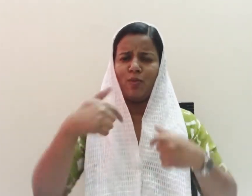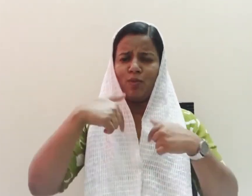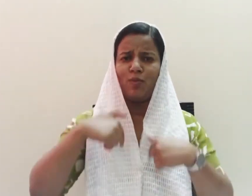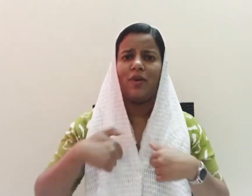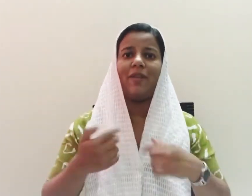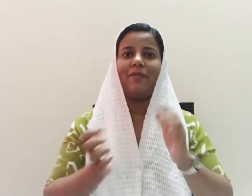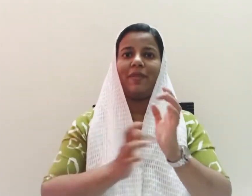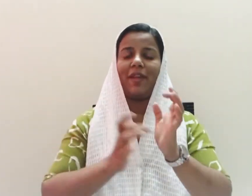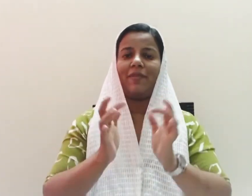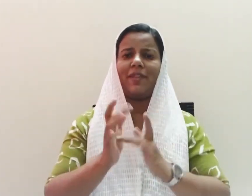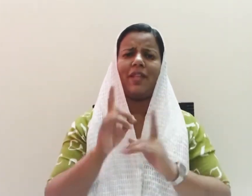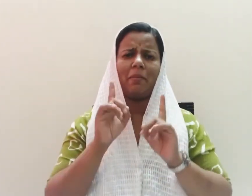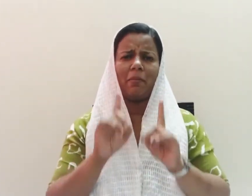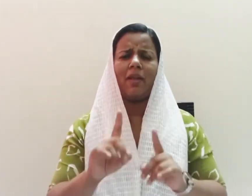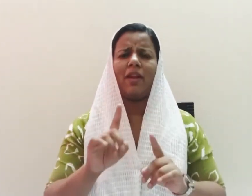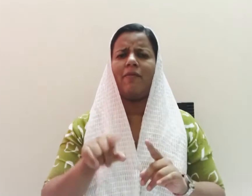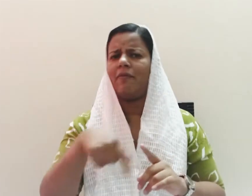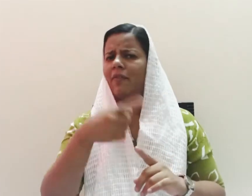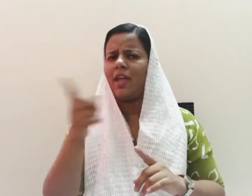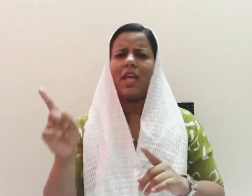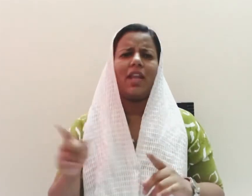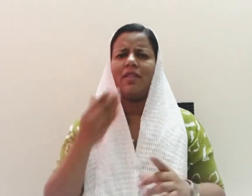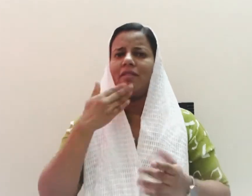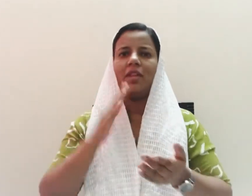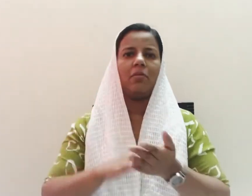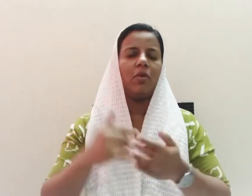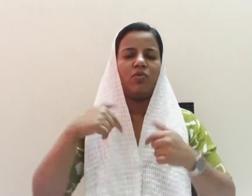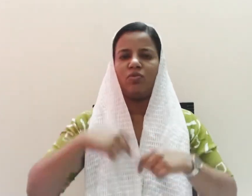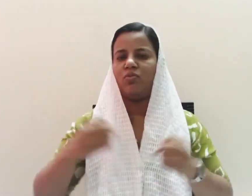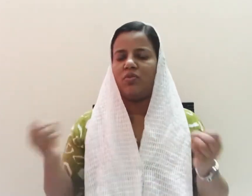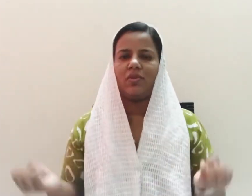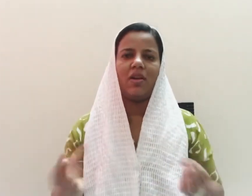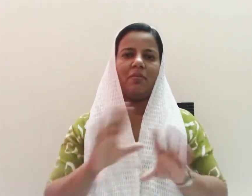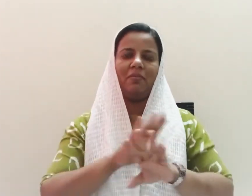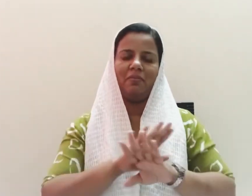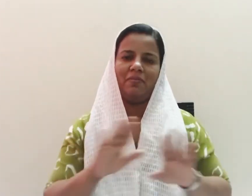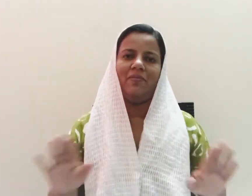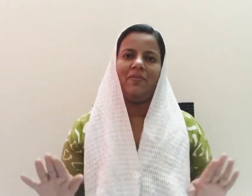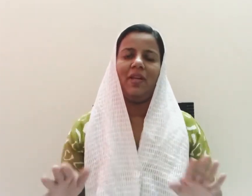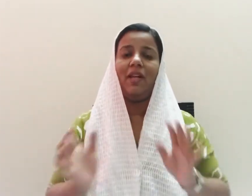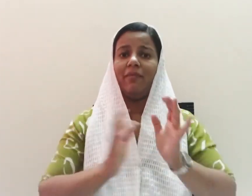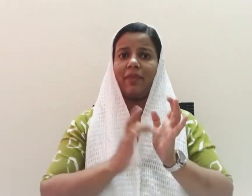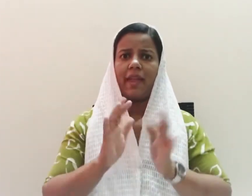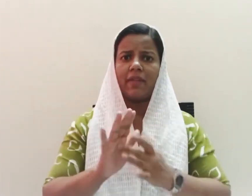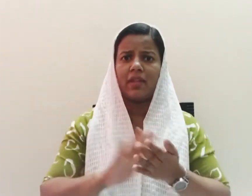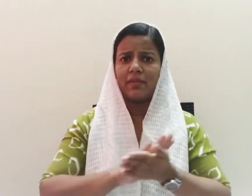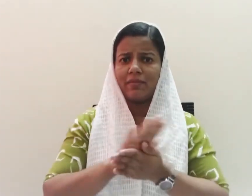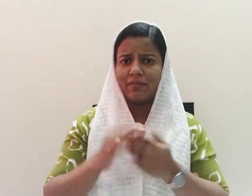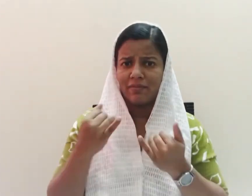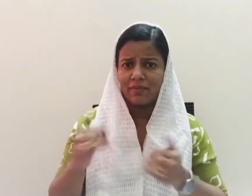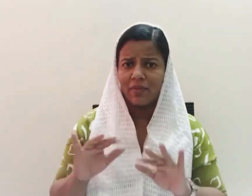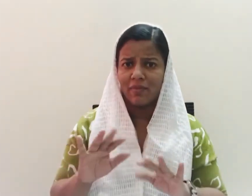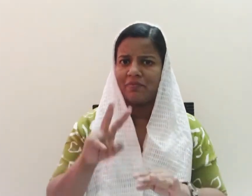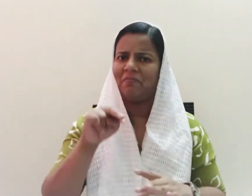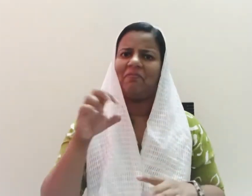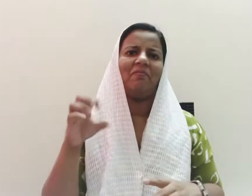അകത്ത് ദൈവത്തിലുള്ളതല്ലാതെ ഒന്നും നമ്മൾ ഇന്ന് വരരുത്. ദൈവത്തിനകത്ത് യാതൊരു അശുദ്ധിയുമില്ല, അതുപോലെ